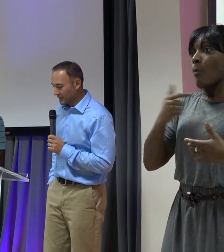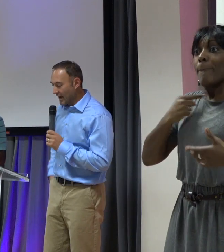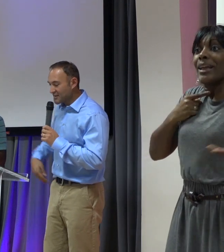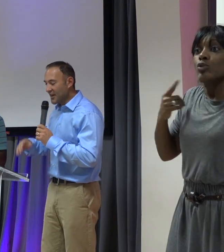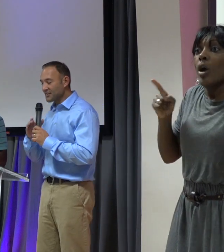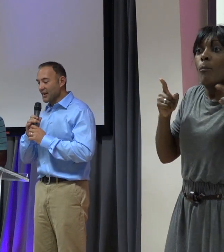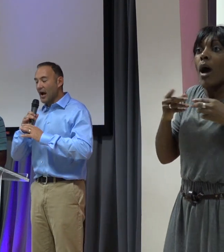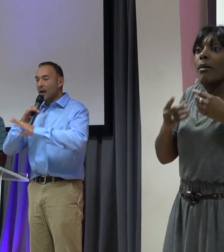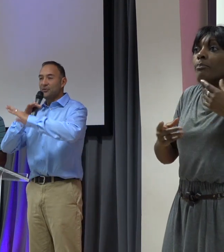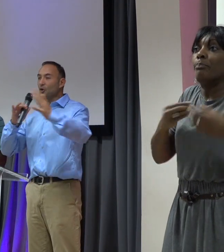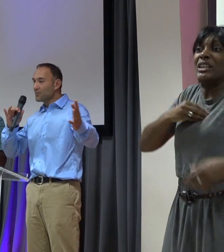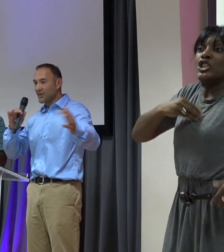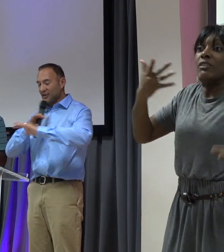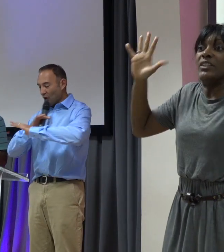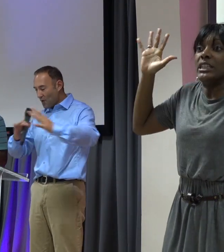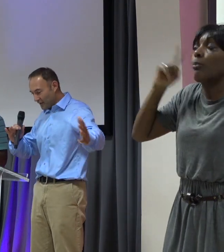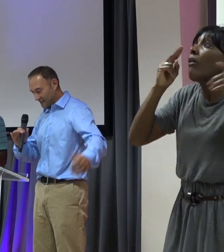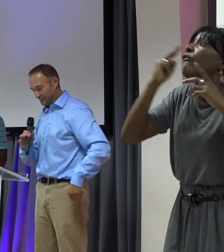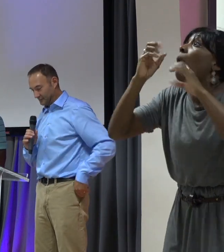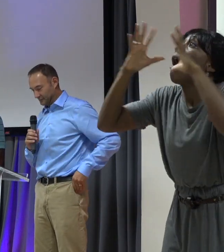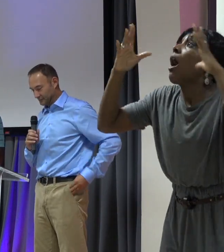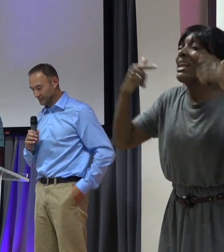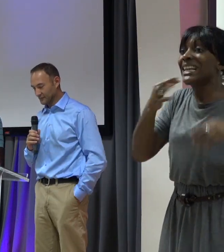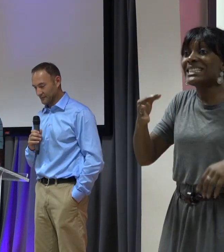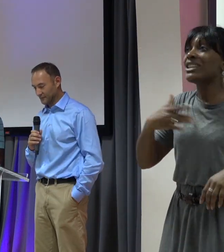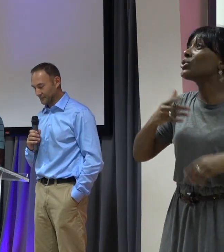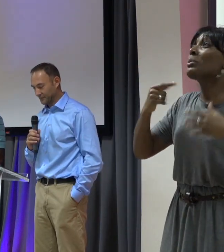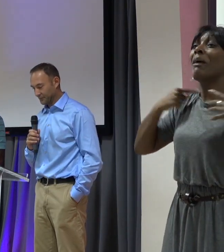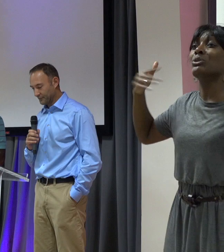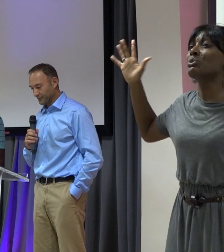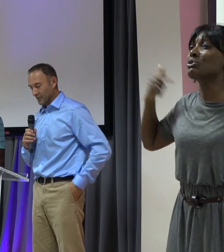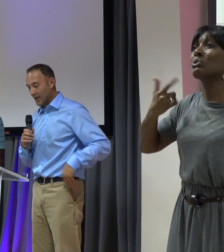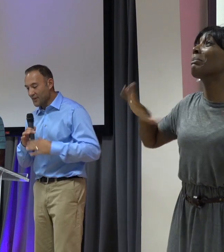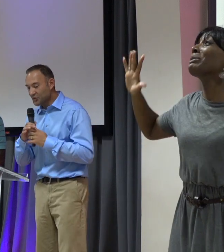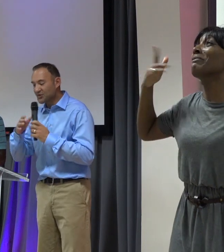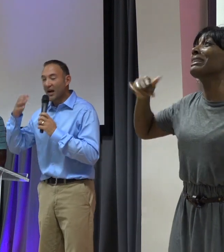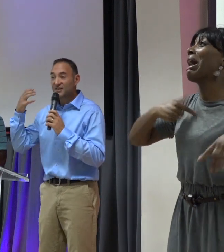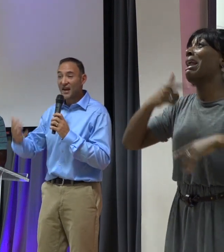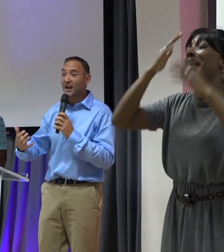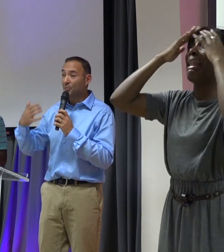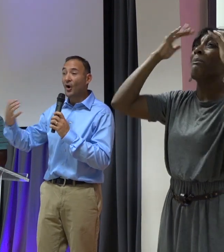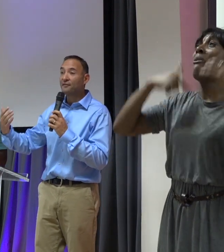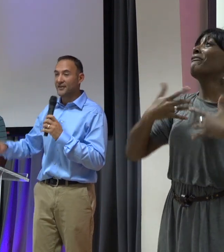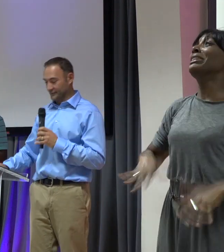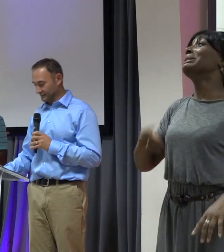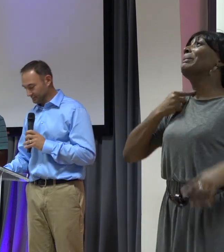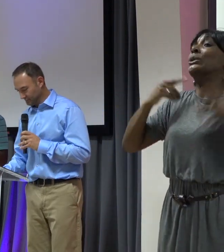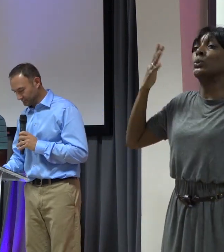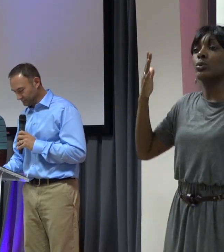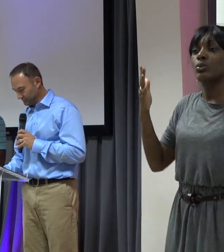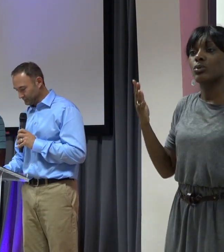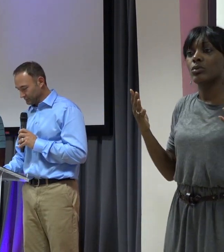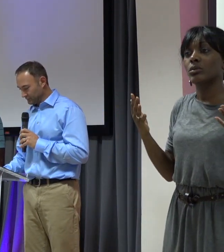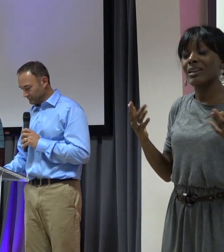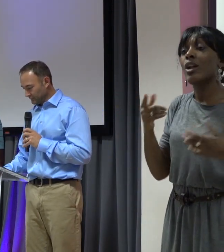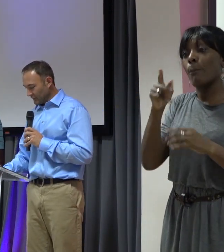perdue. Isaiah said, I am doomed. It's over. Il a dit, je suis perdu, c'est fini. And this was Isaiah, the prophet, Et ça, c'est